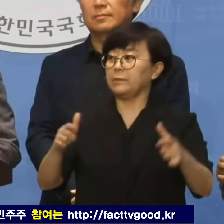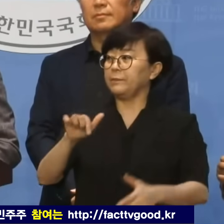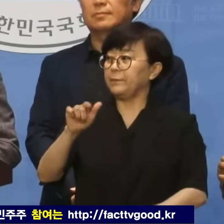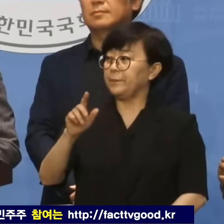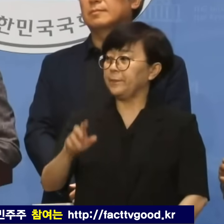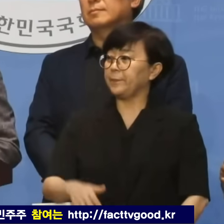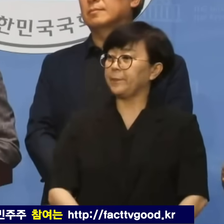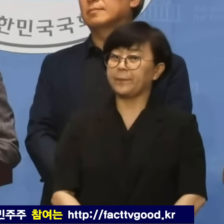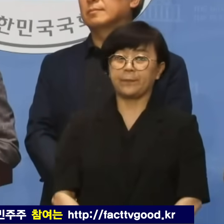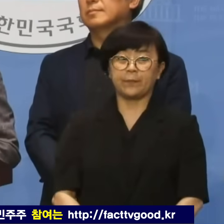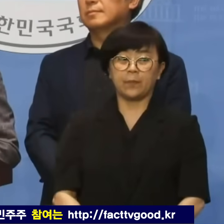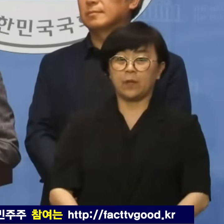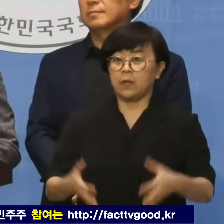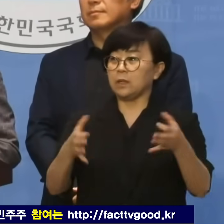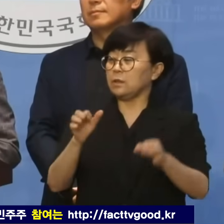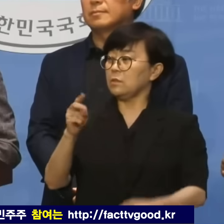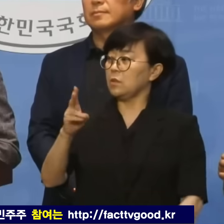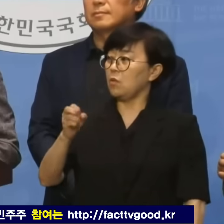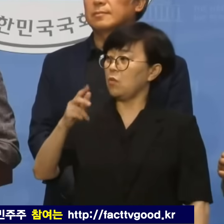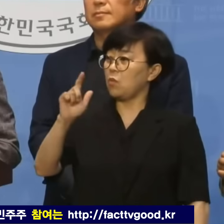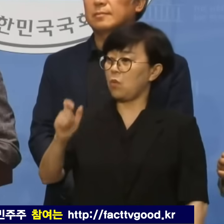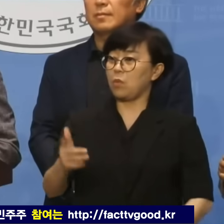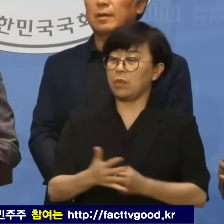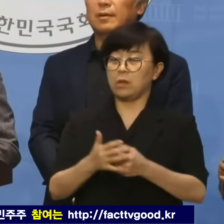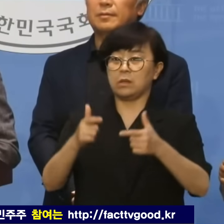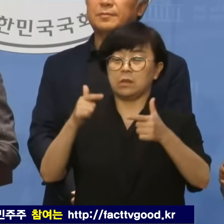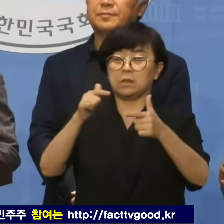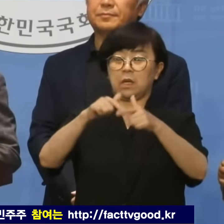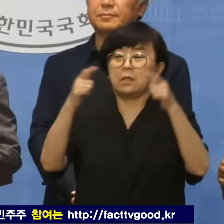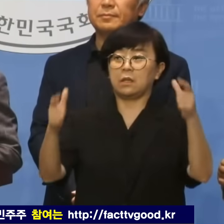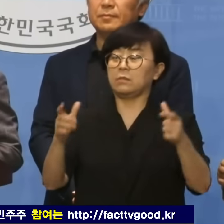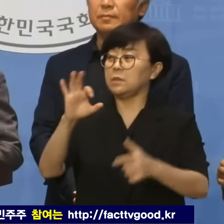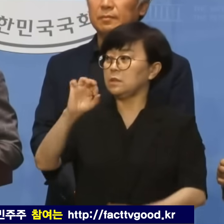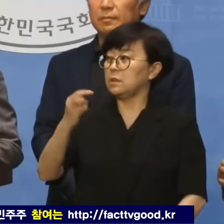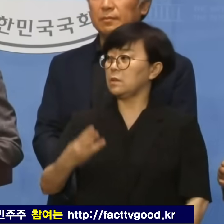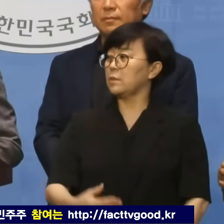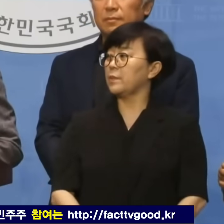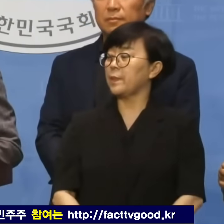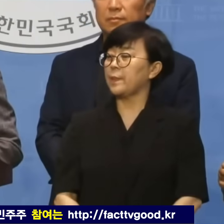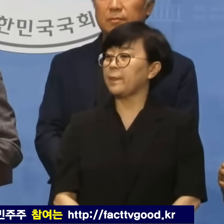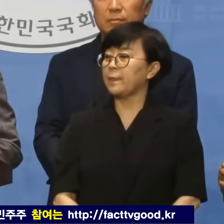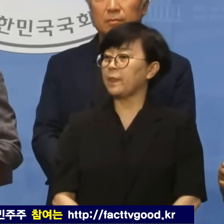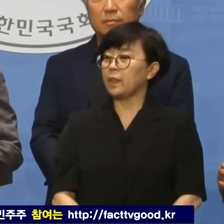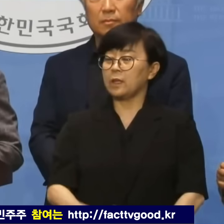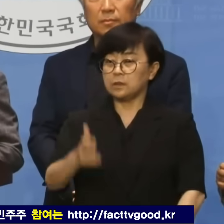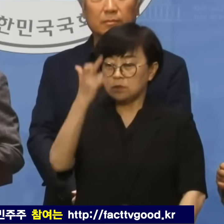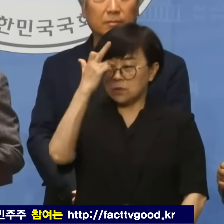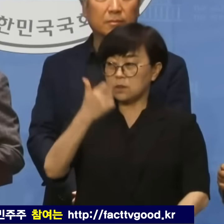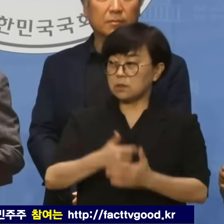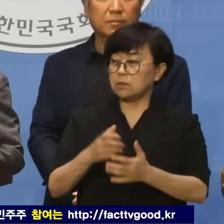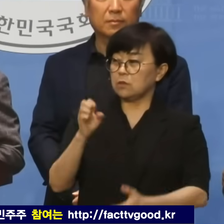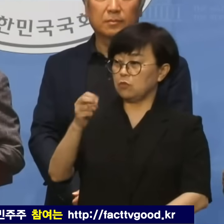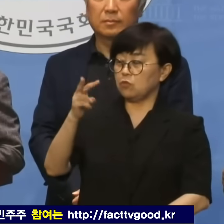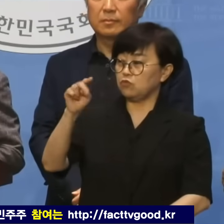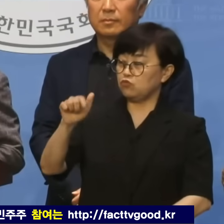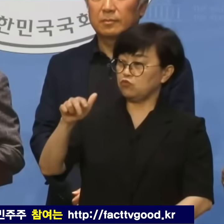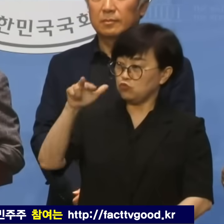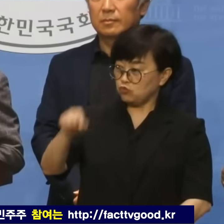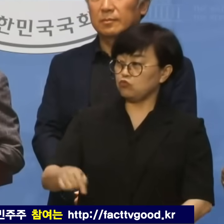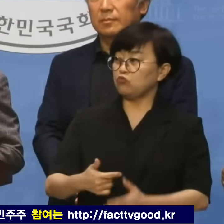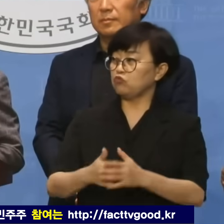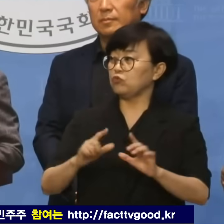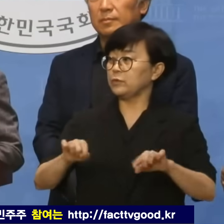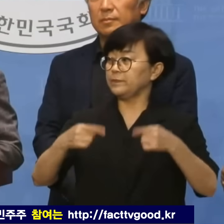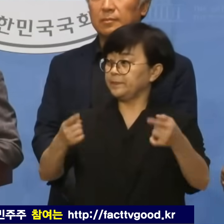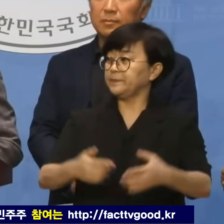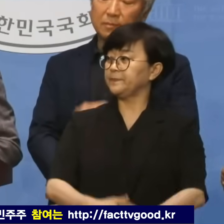참석하셨습니다. 김형곤 강남을 지역위원장 참석하셨습니다. 최재관 여주양평 지역위원장님